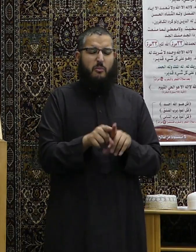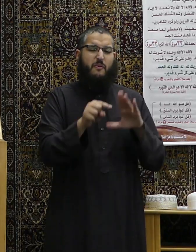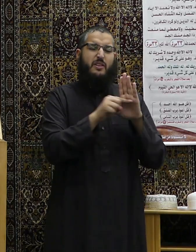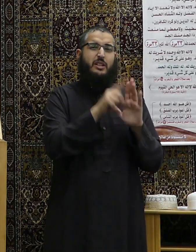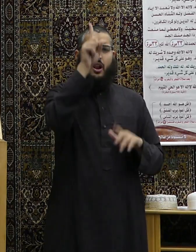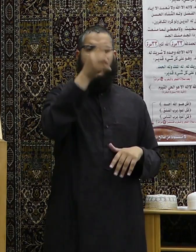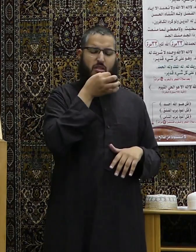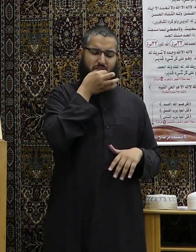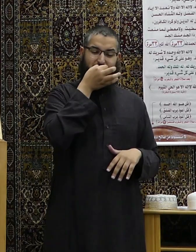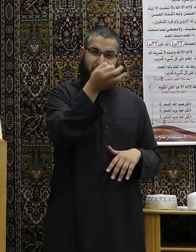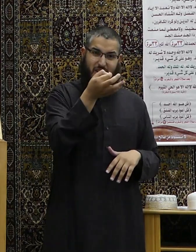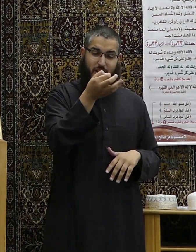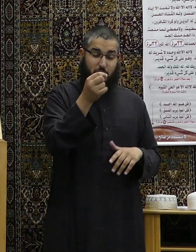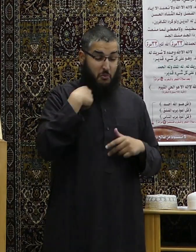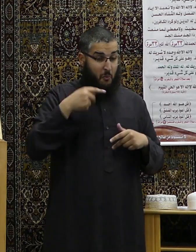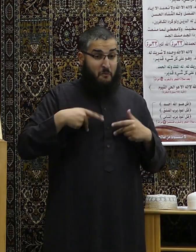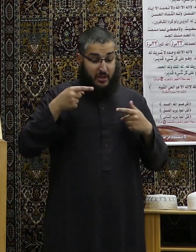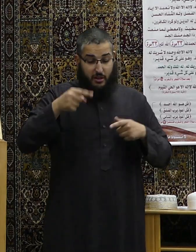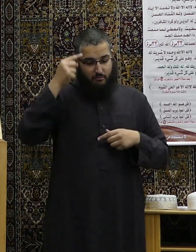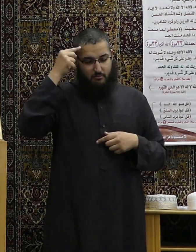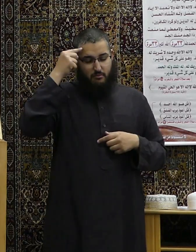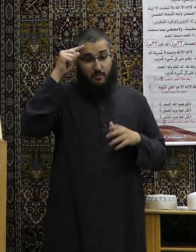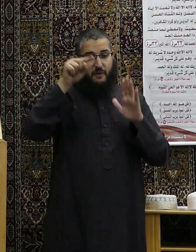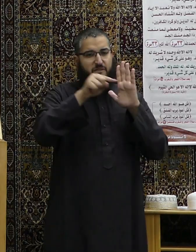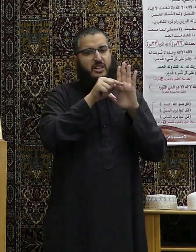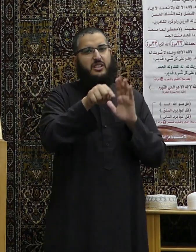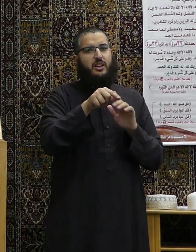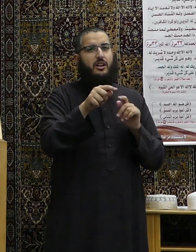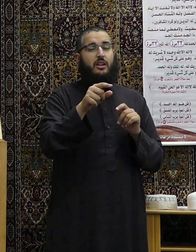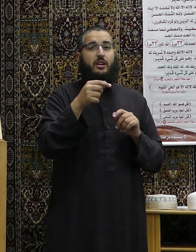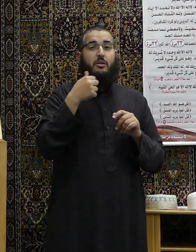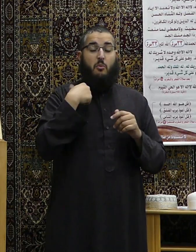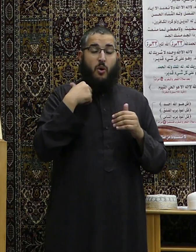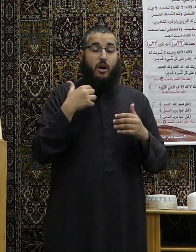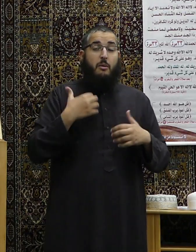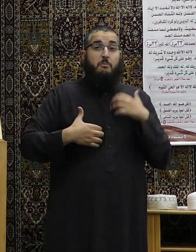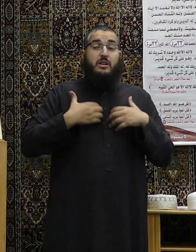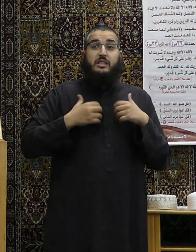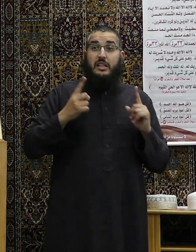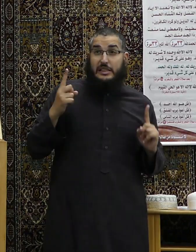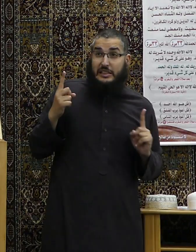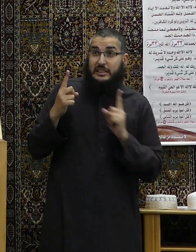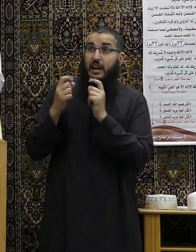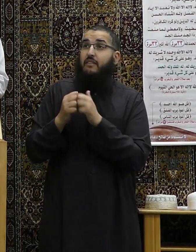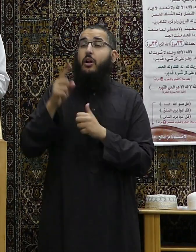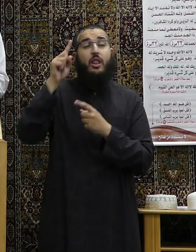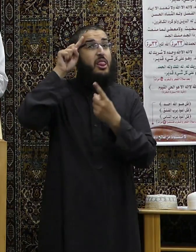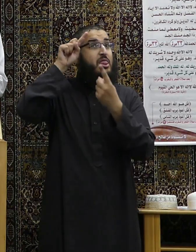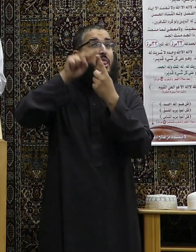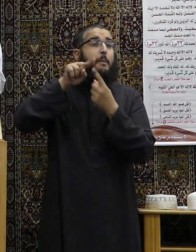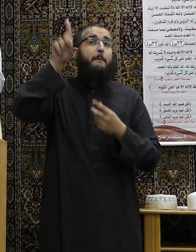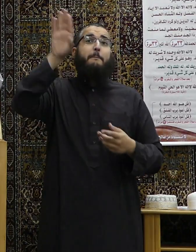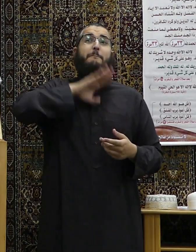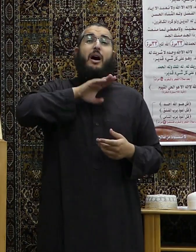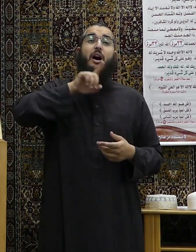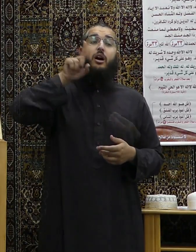dit, et ça doit être un slogan dans ta vie. C'est « Et je me suis hâté vers toi Seigneur afin que tu sois satisfait. »